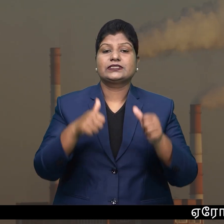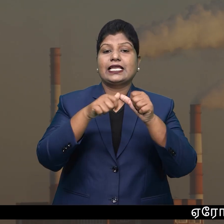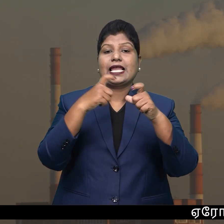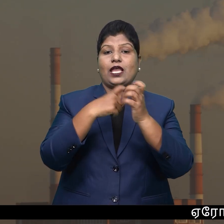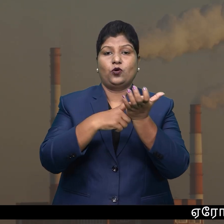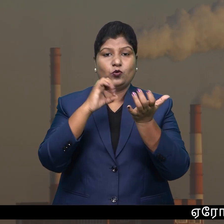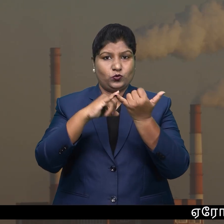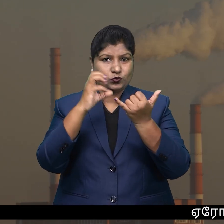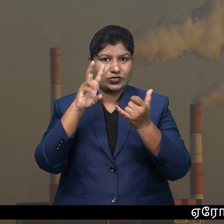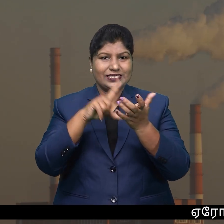ஏரோசோல்கள்,